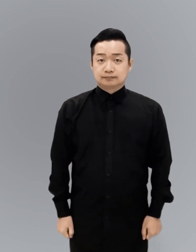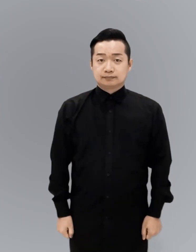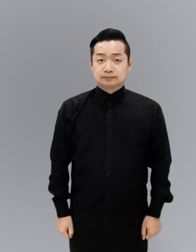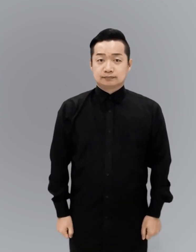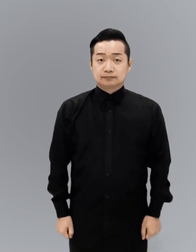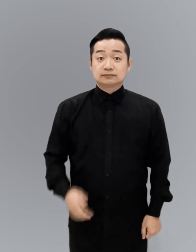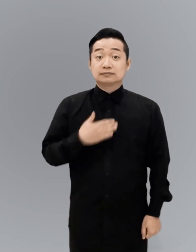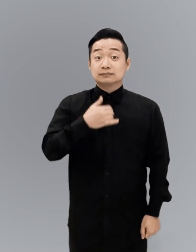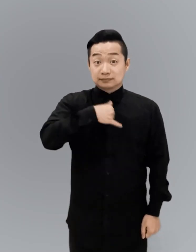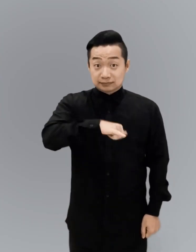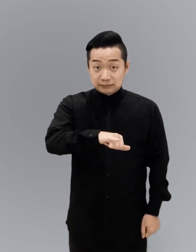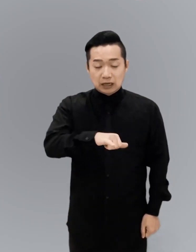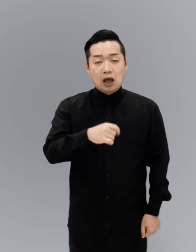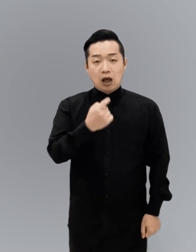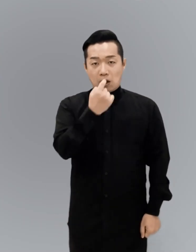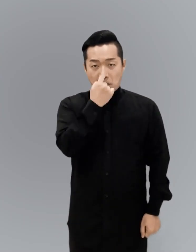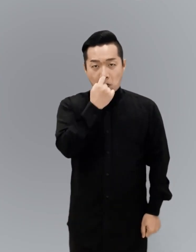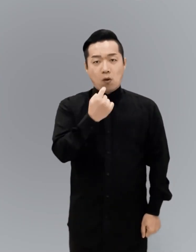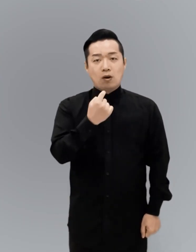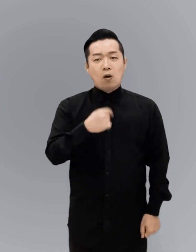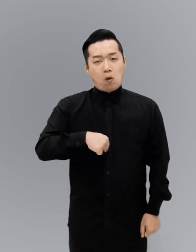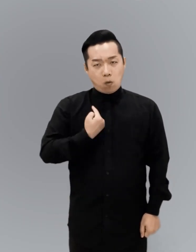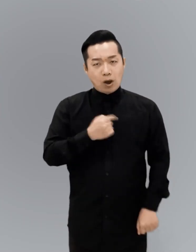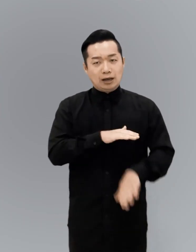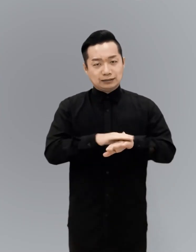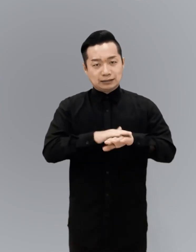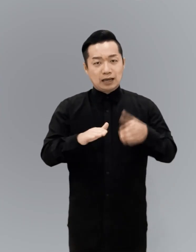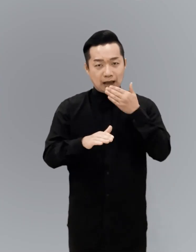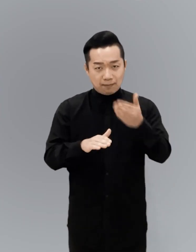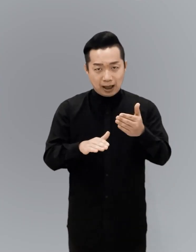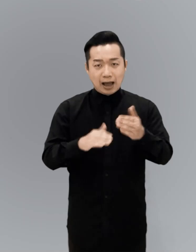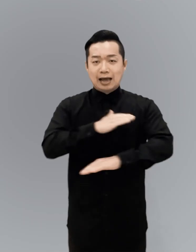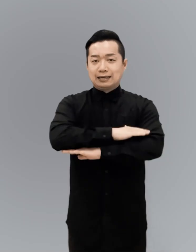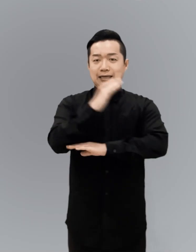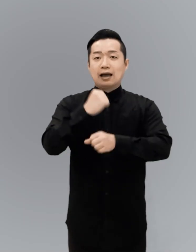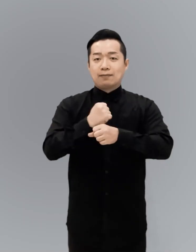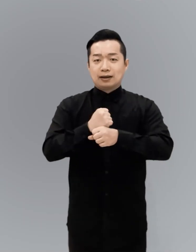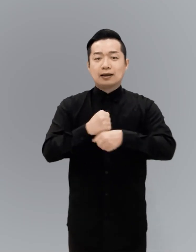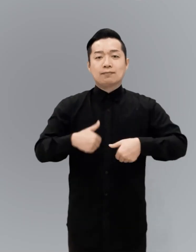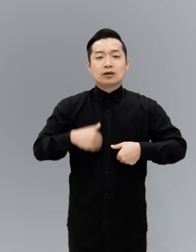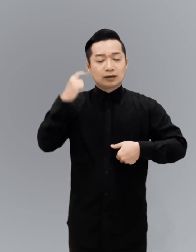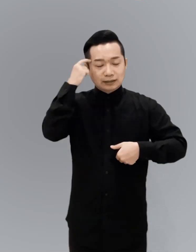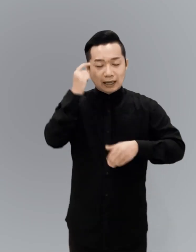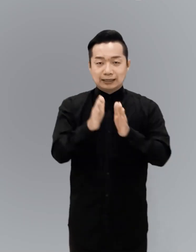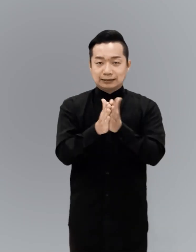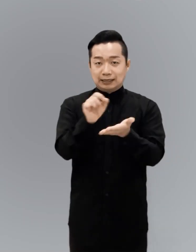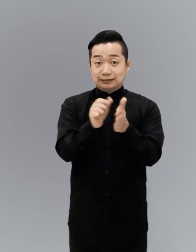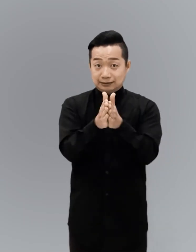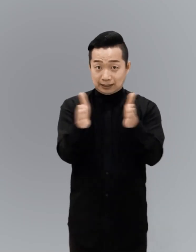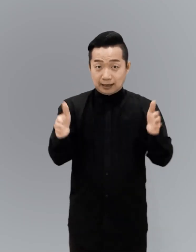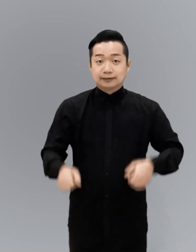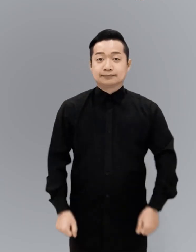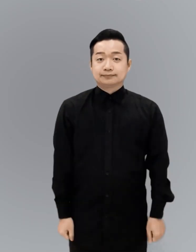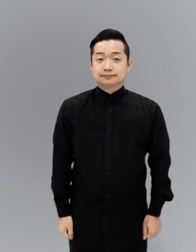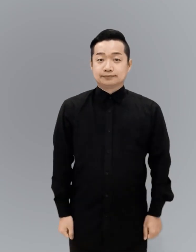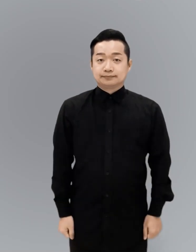생각에서 아이가 잘 스스로 하기 위한 것들을 좀 이야기를 만들어야 되겠다라고 해서 책을 만들게